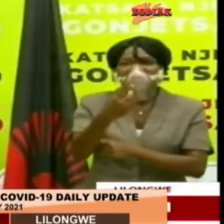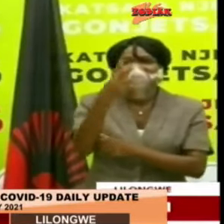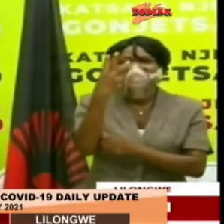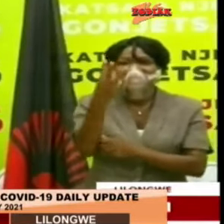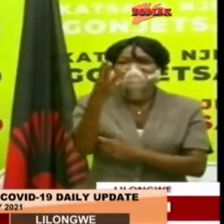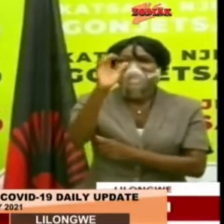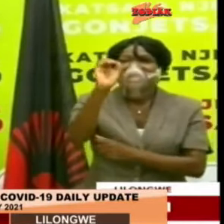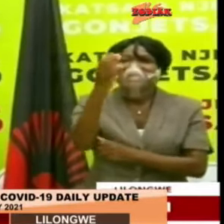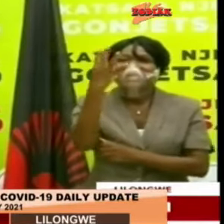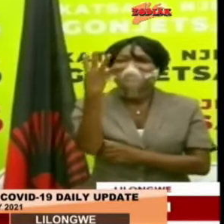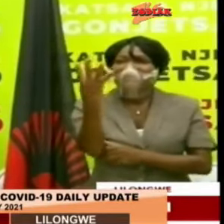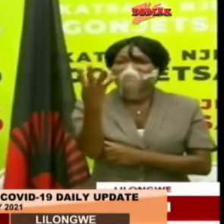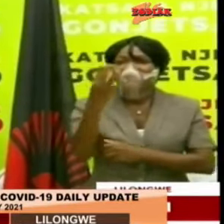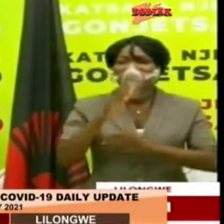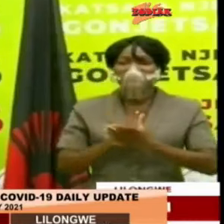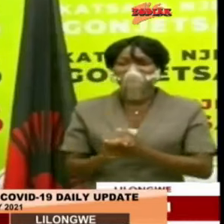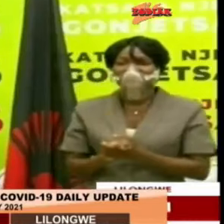22,304